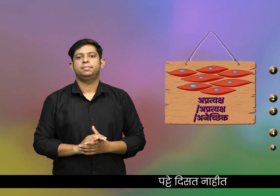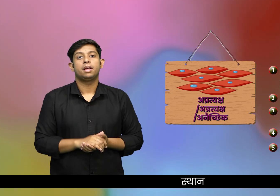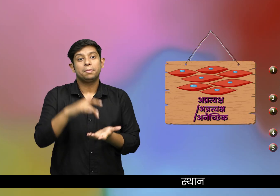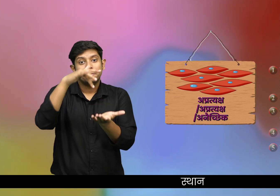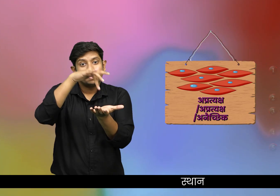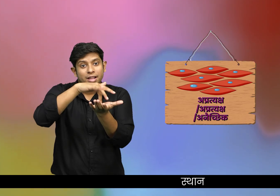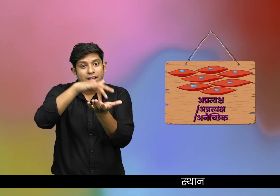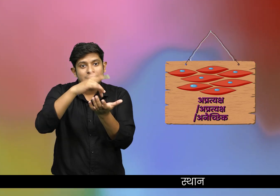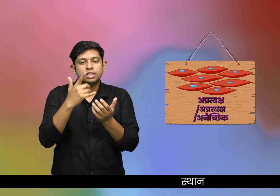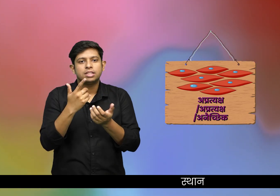स्थान: